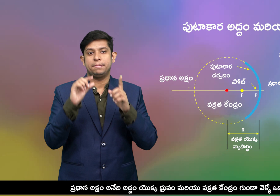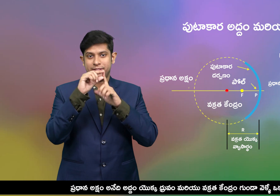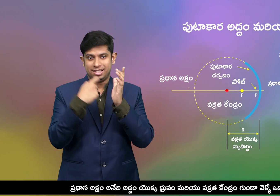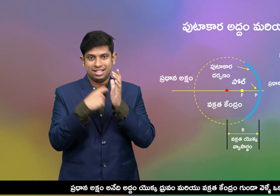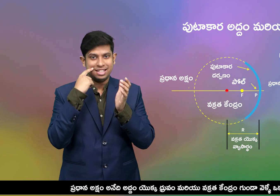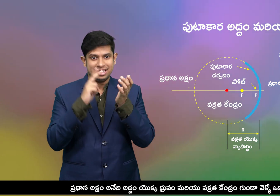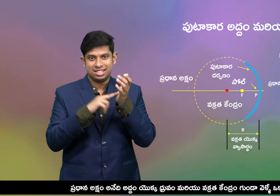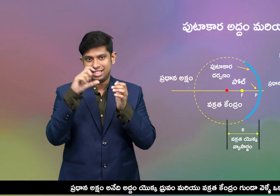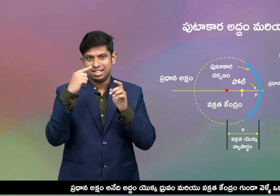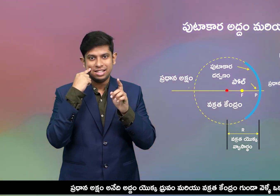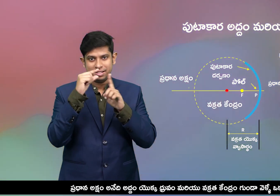రేఖ.